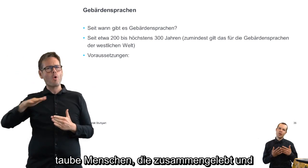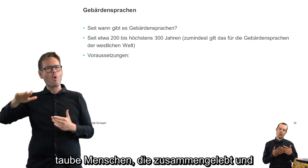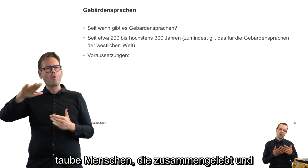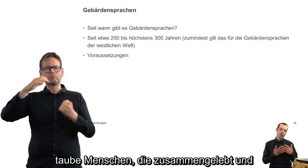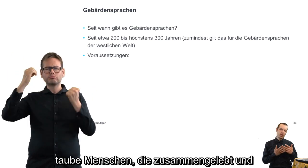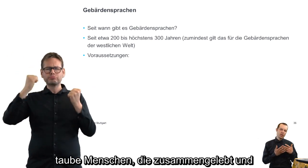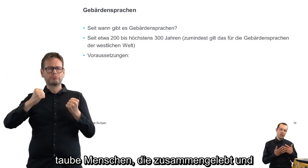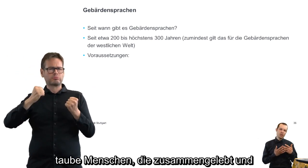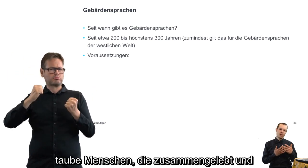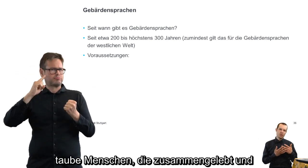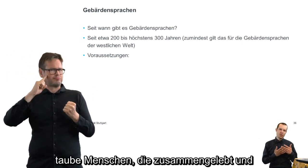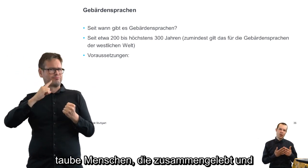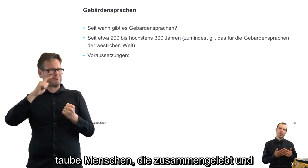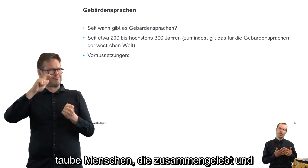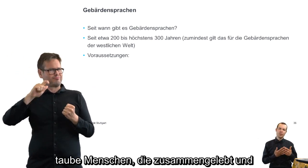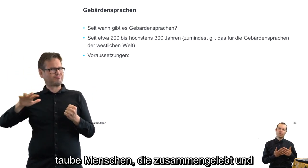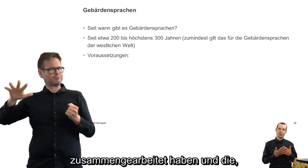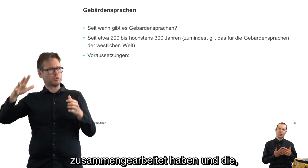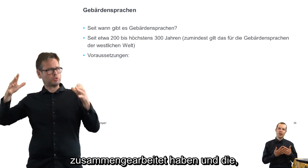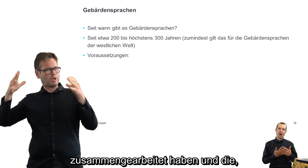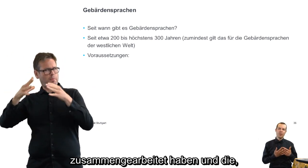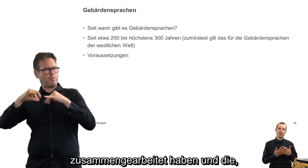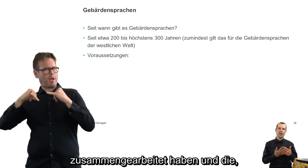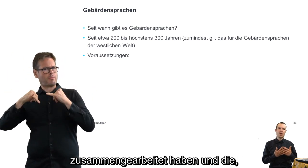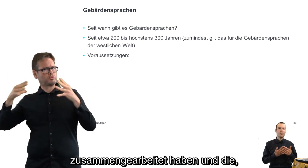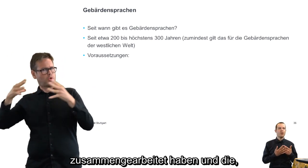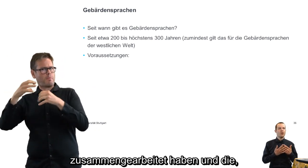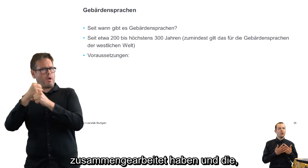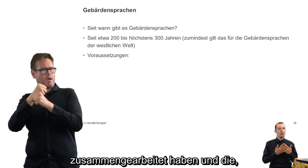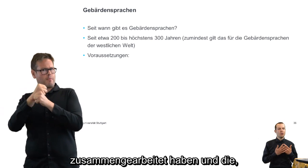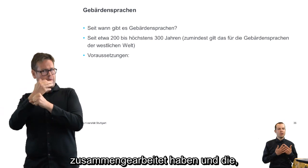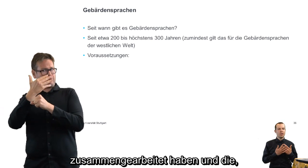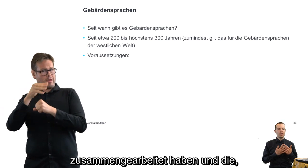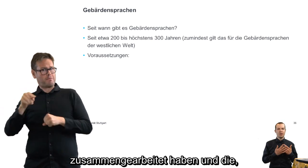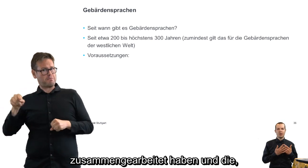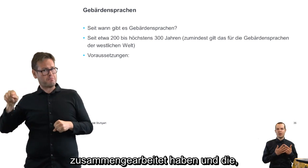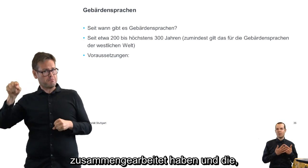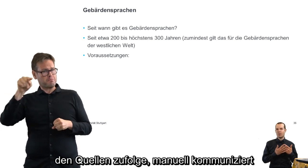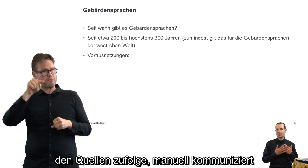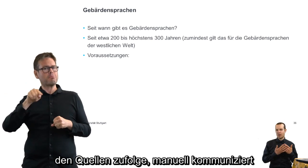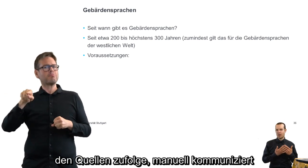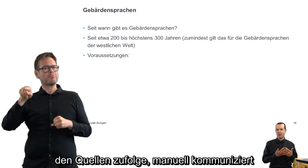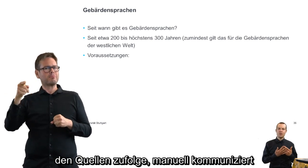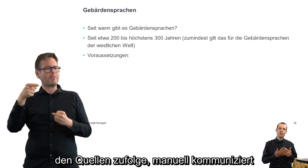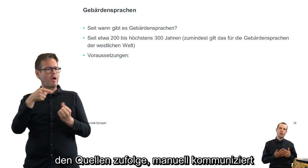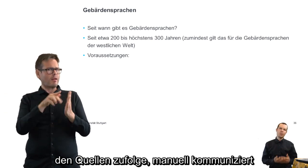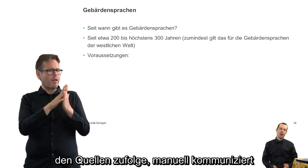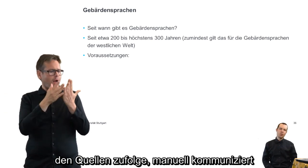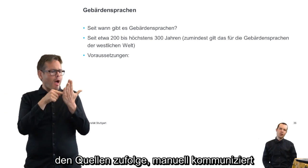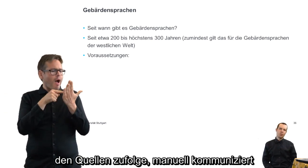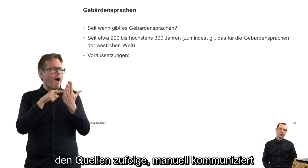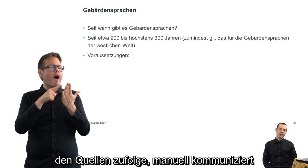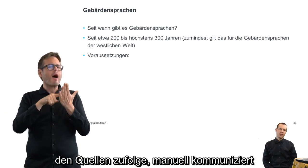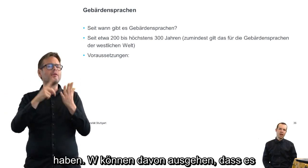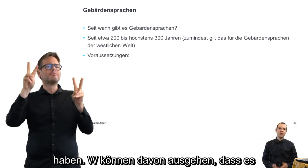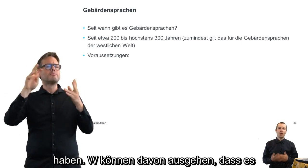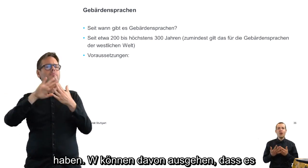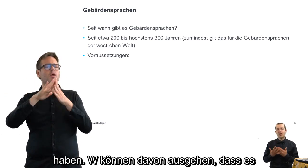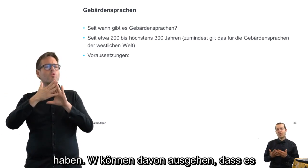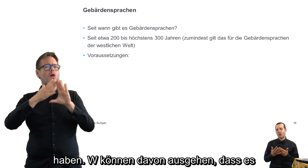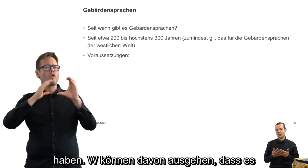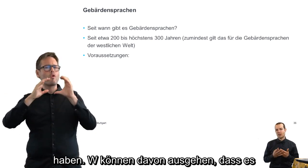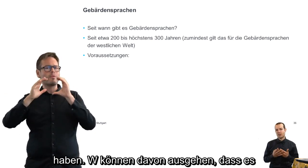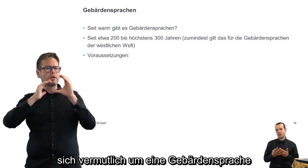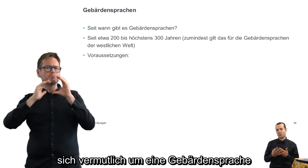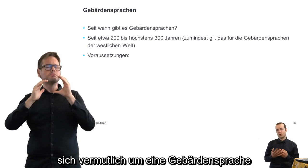viele taube Menschen, die zusammengelebt und zusammengearbeitet haben und die den Quellen zufolge manuell kommuniziert haben. Wir